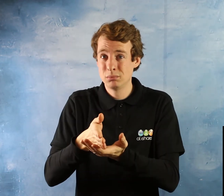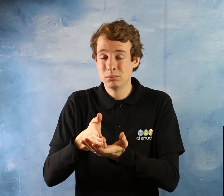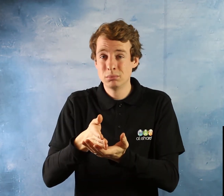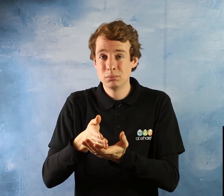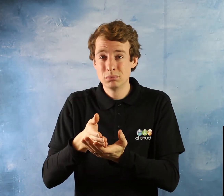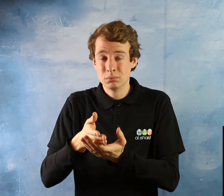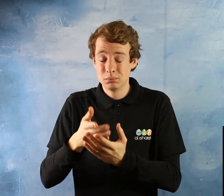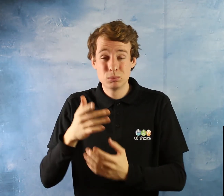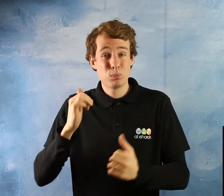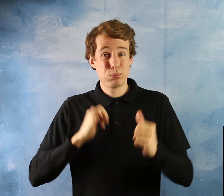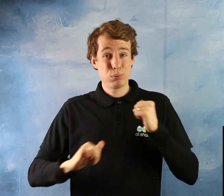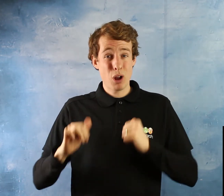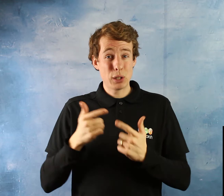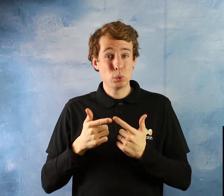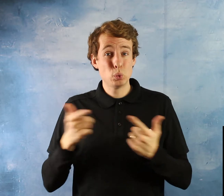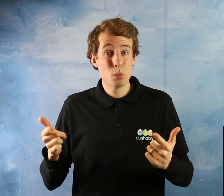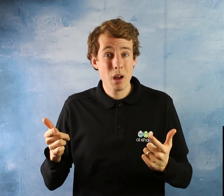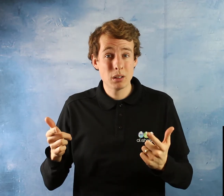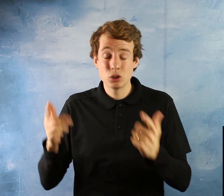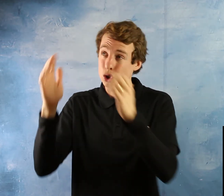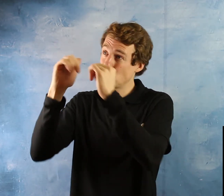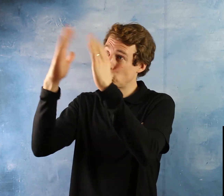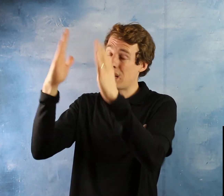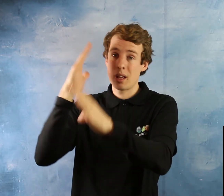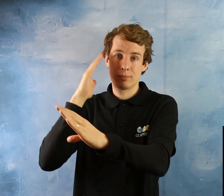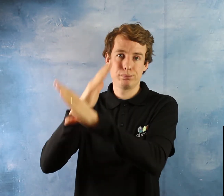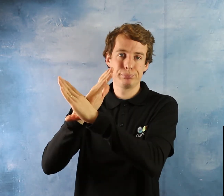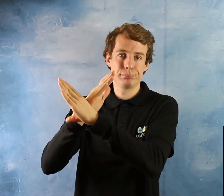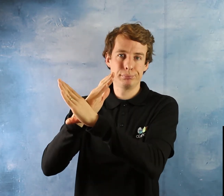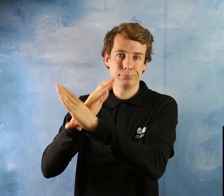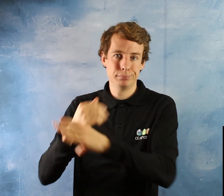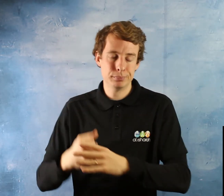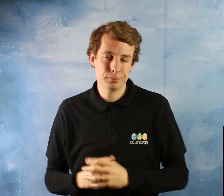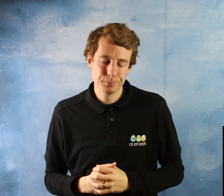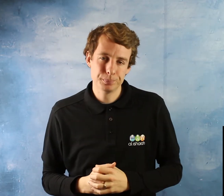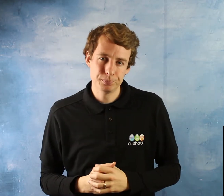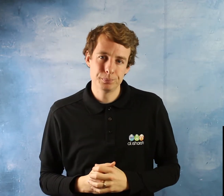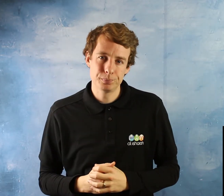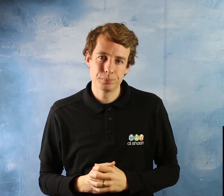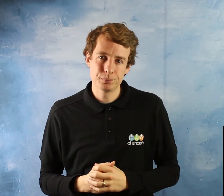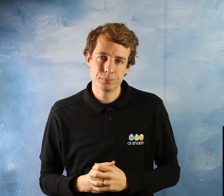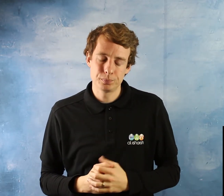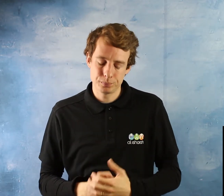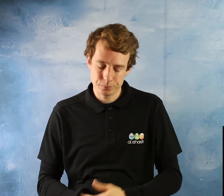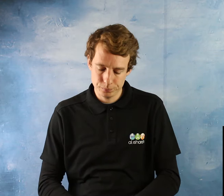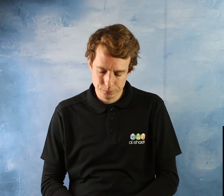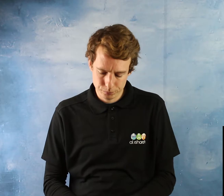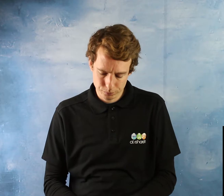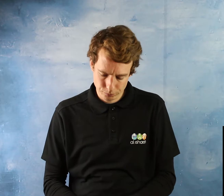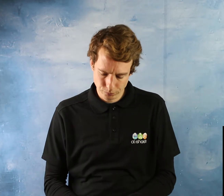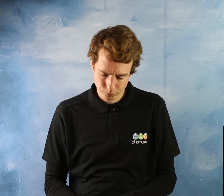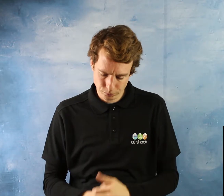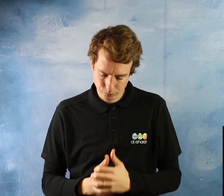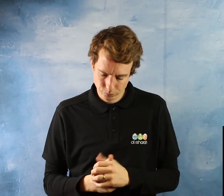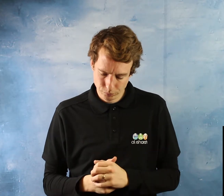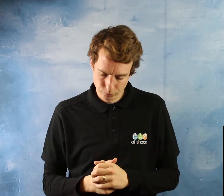Jannah. That's why hadith of Rasulullah sallallahu alayhi wa sallam, he said, لا يدخل الجنة من كان في قلبه مثقال ذرة